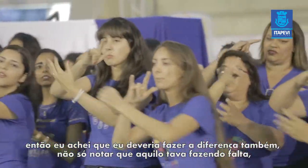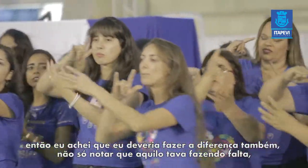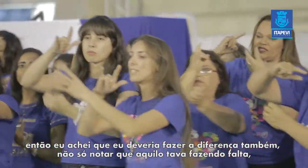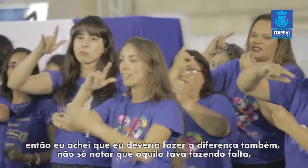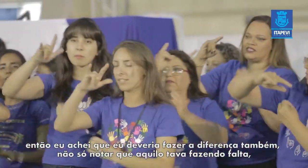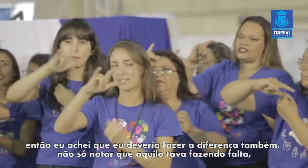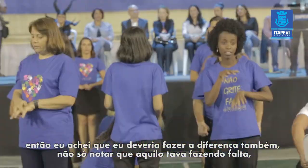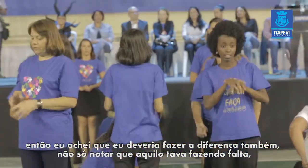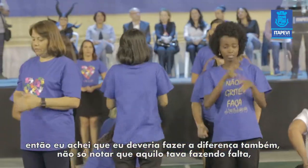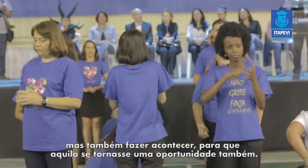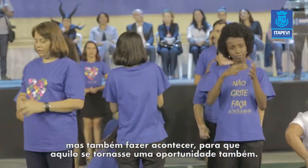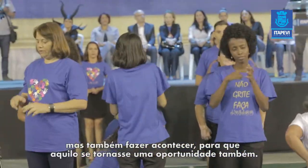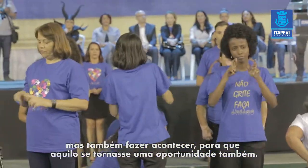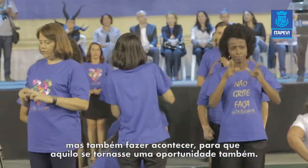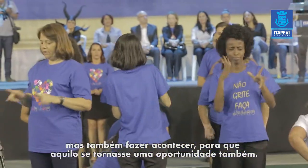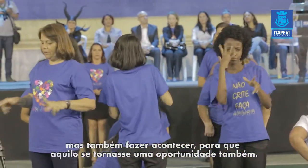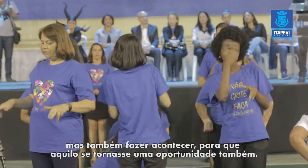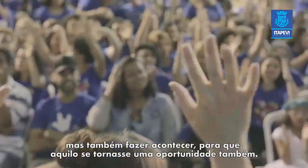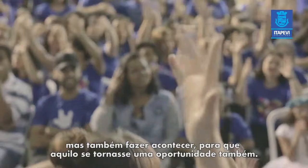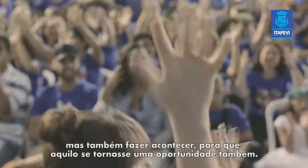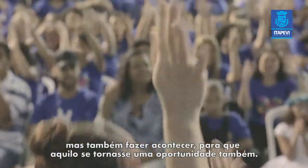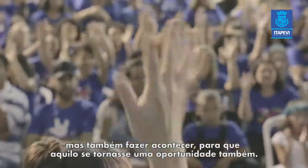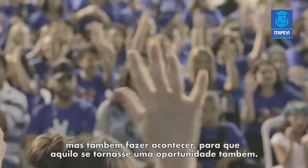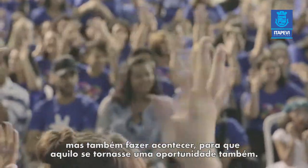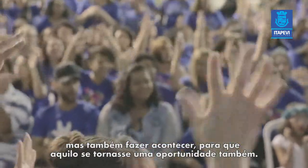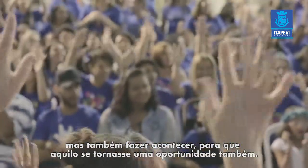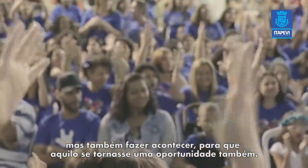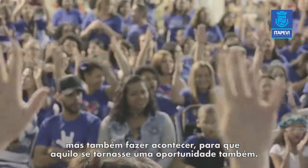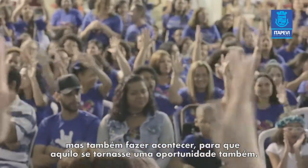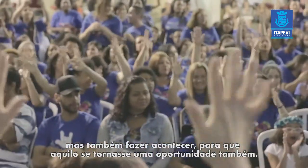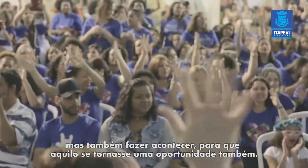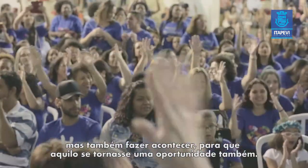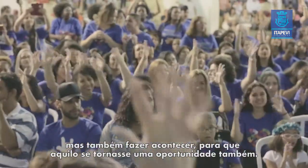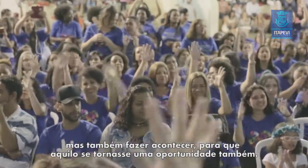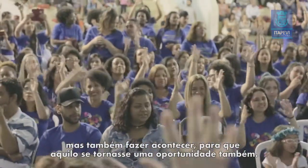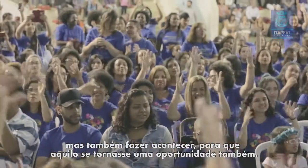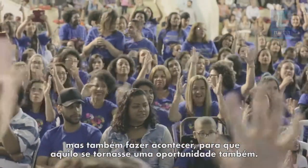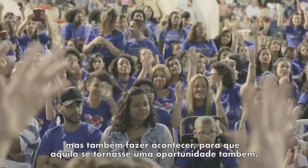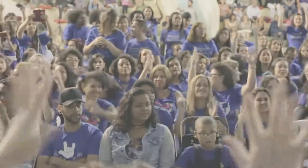aquilo estava fazendo falta, mas também fazer acontecer, para que aquilo se tornasse uma oportunidade também.